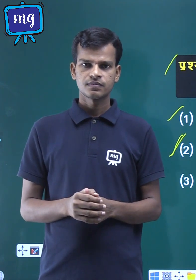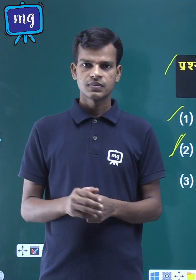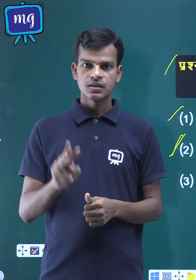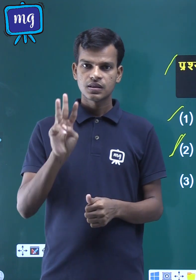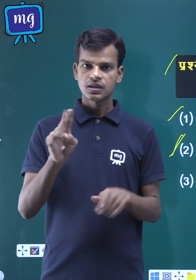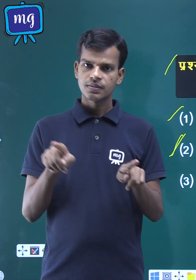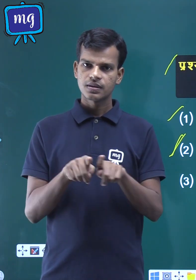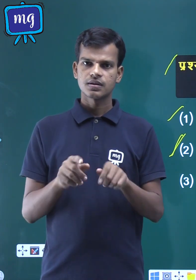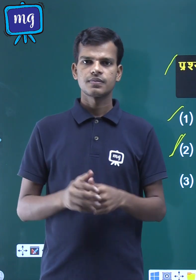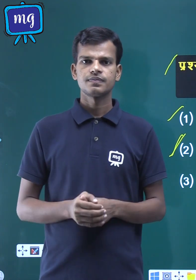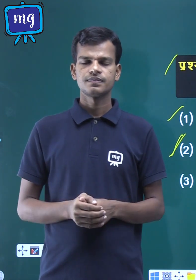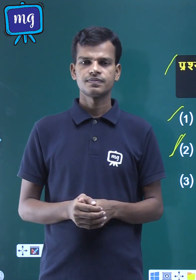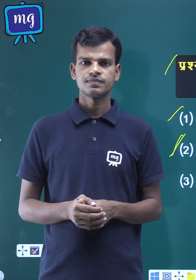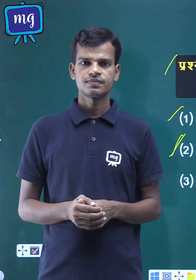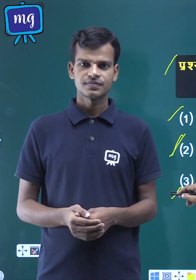3 प्राप्त होते हैं।